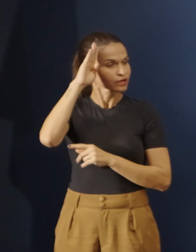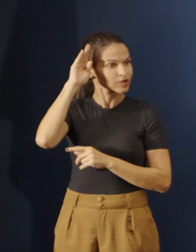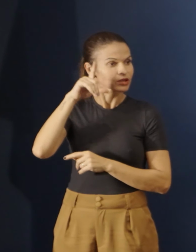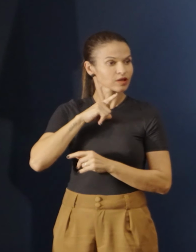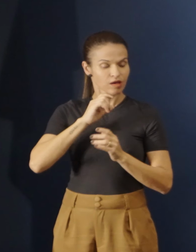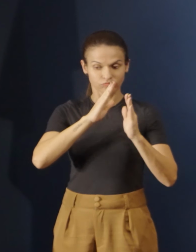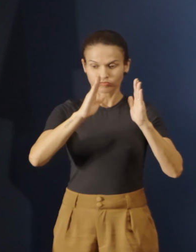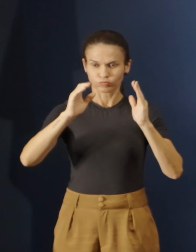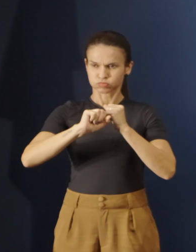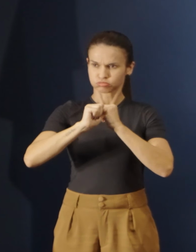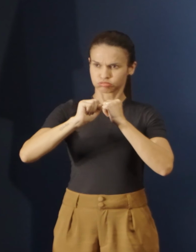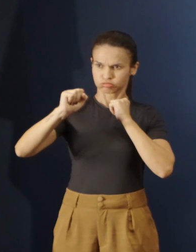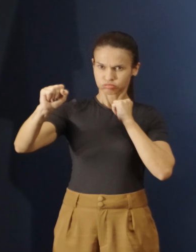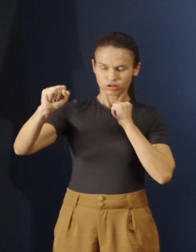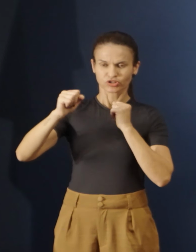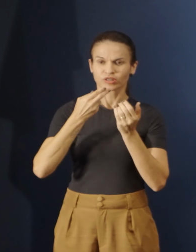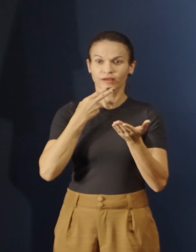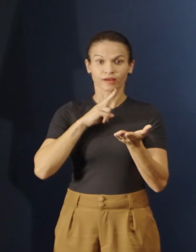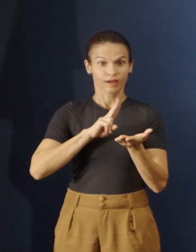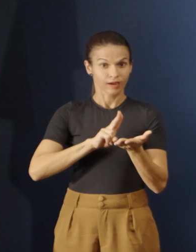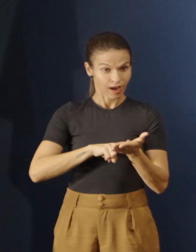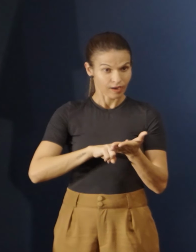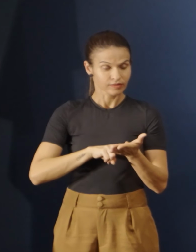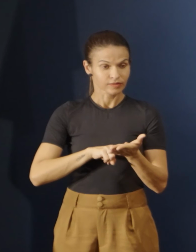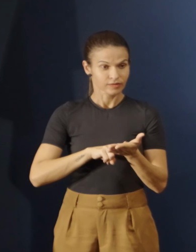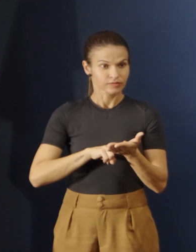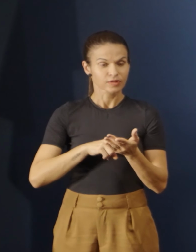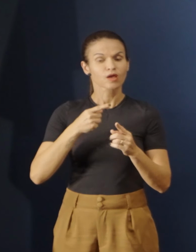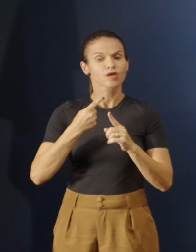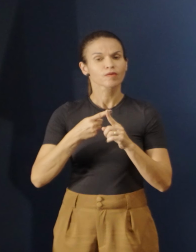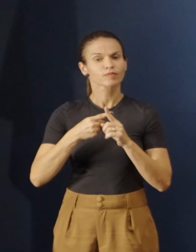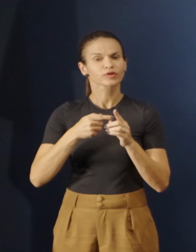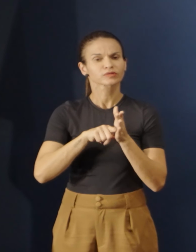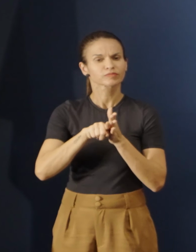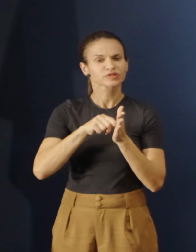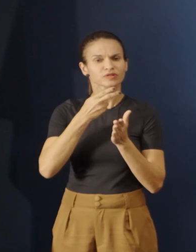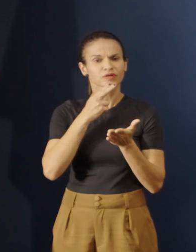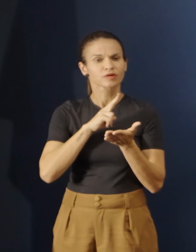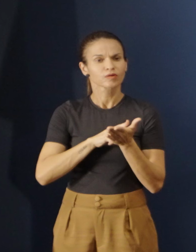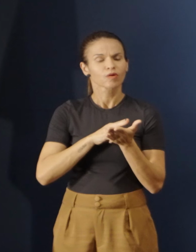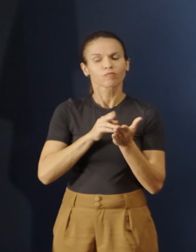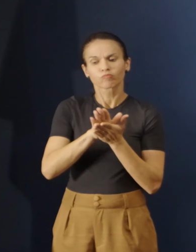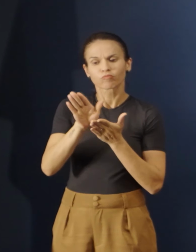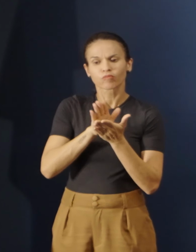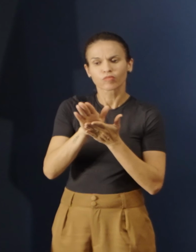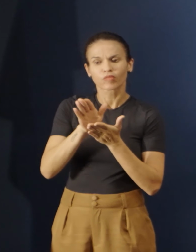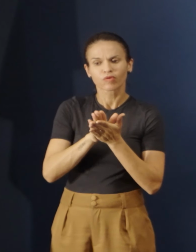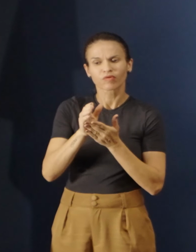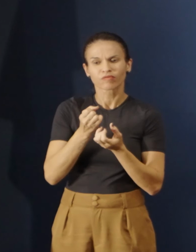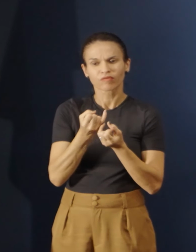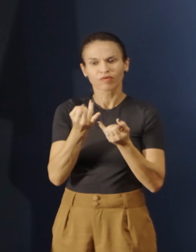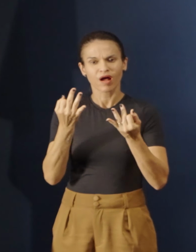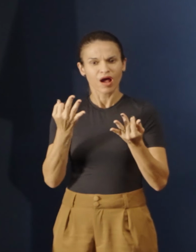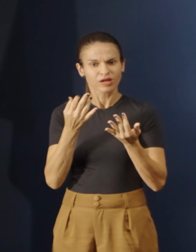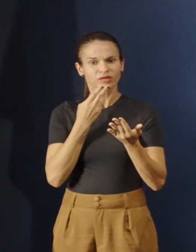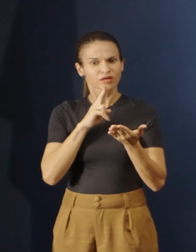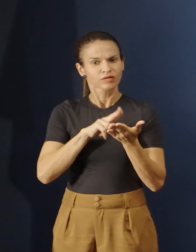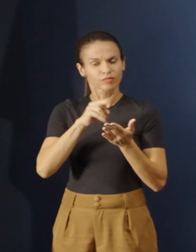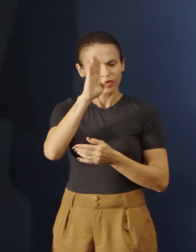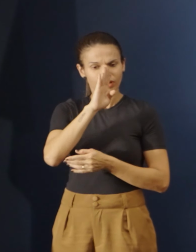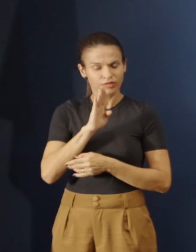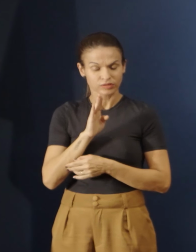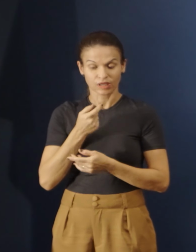aqui um arquivo gigantesco aqui de cartas. E por que se pesquisa tanta carta? Por que se publica ultimamente tanta correspondência no Brasil? Se